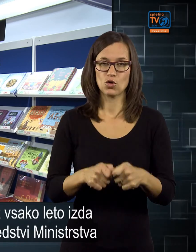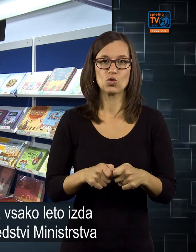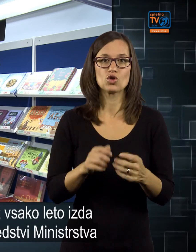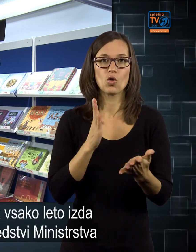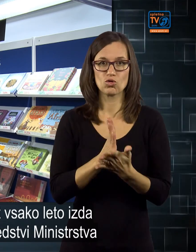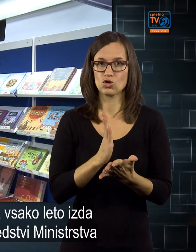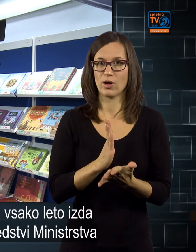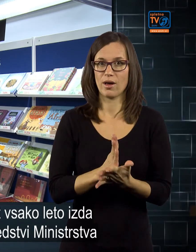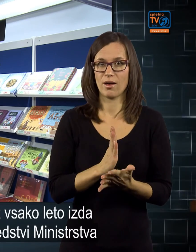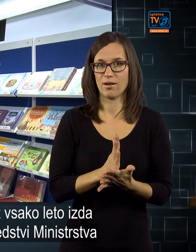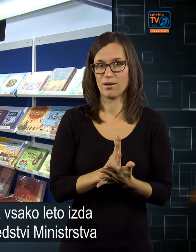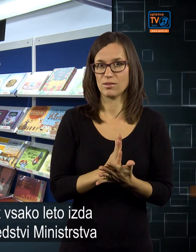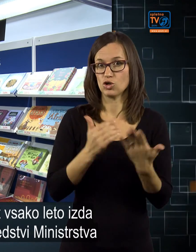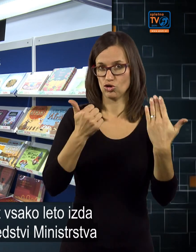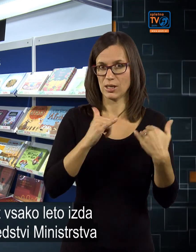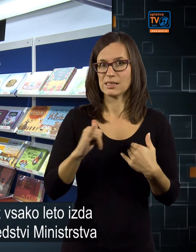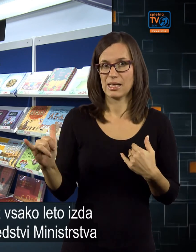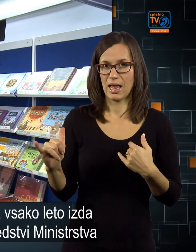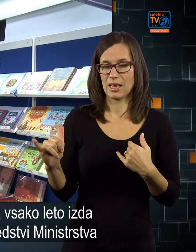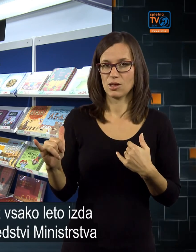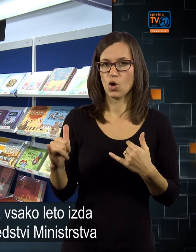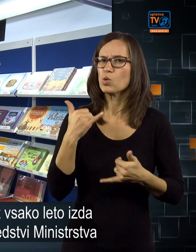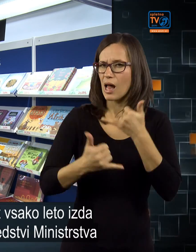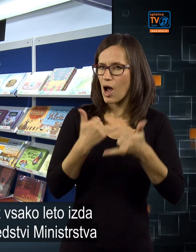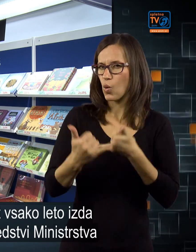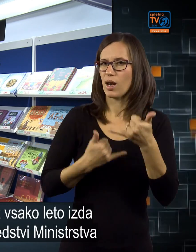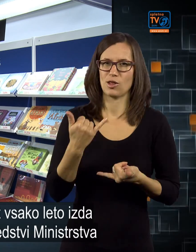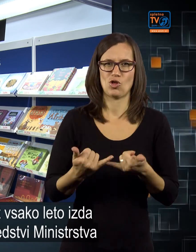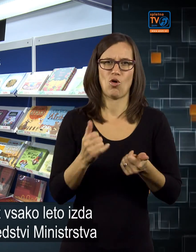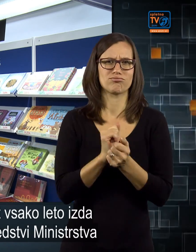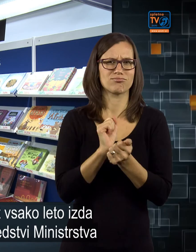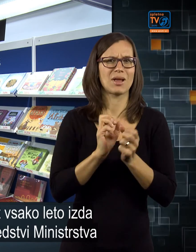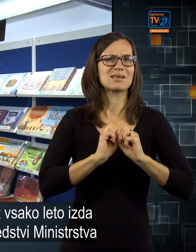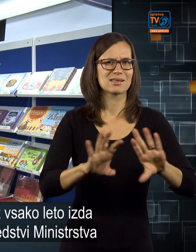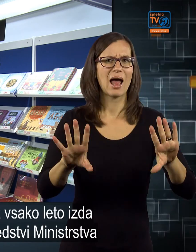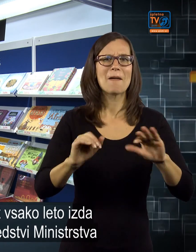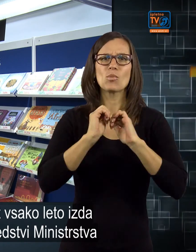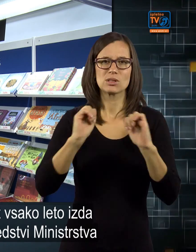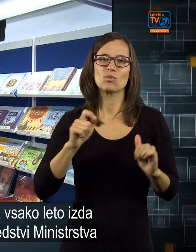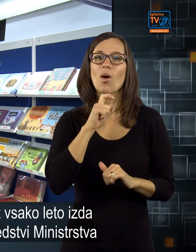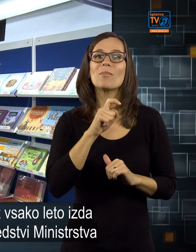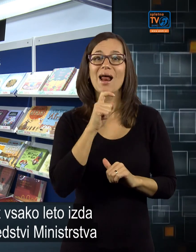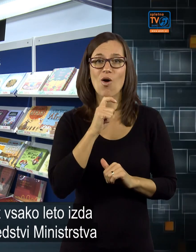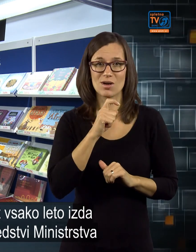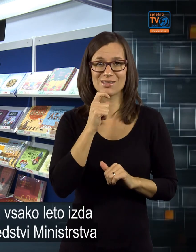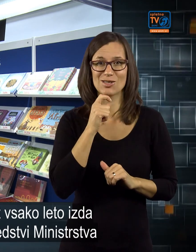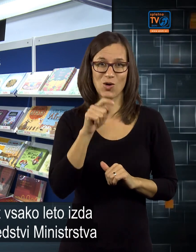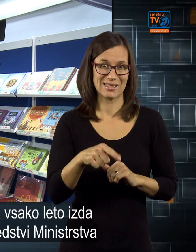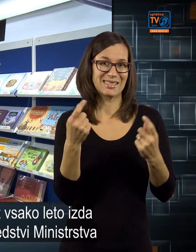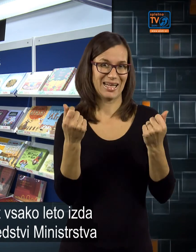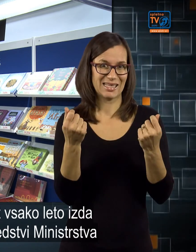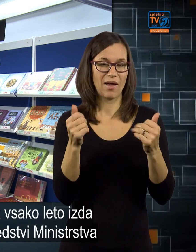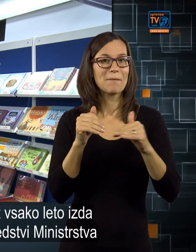Zveza društev že 6 let vsako leto izda posebno pravljico z